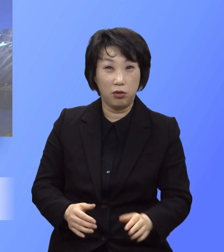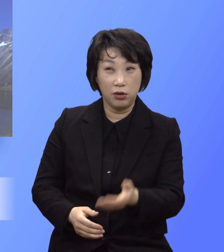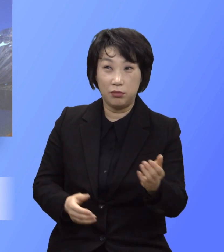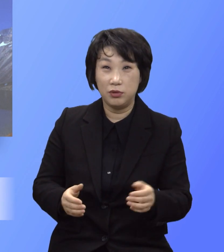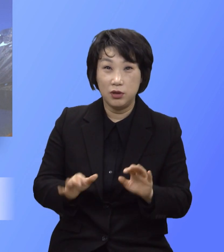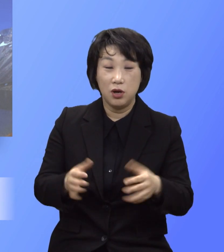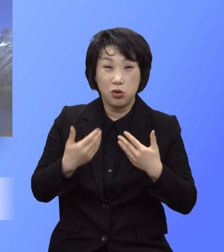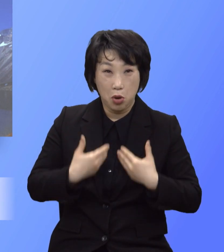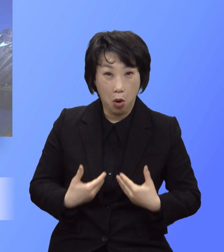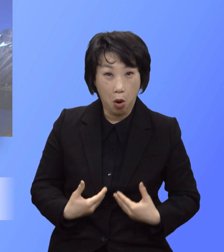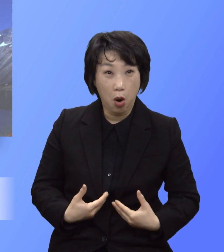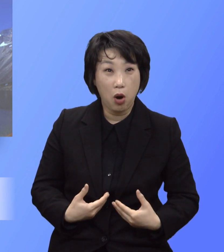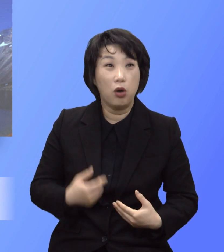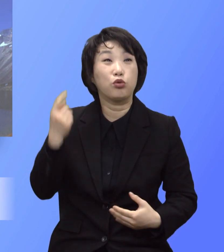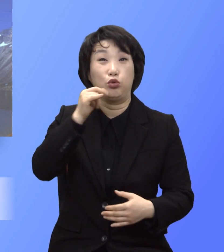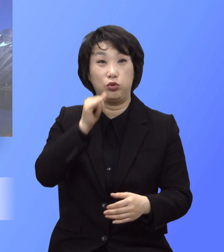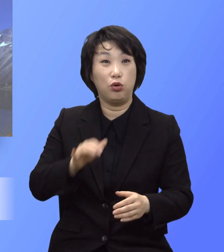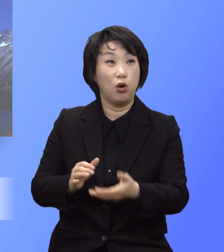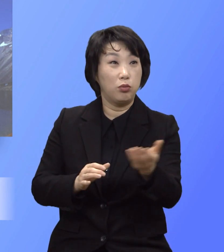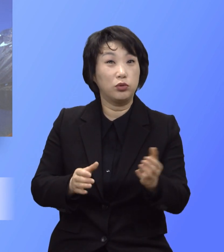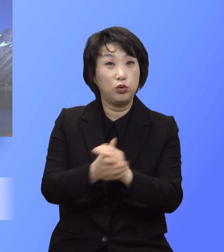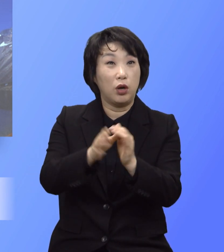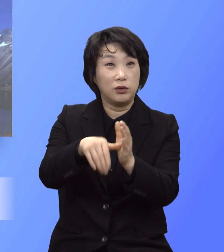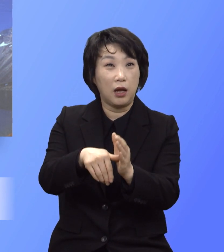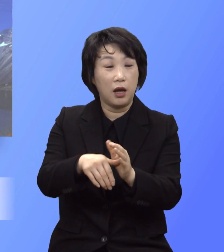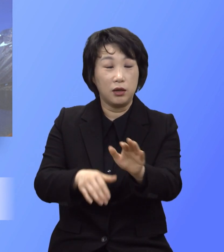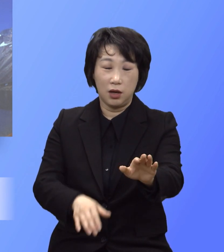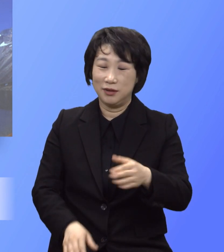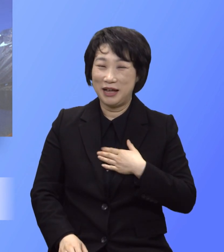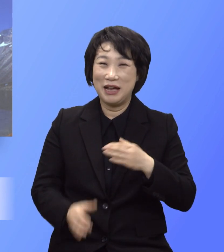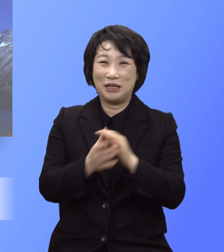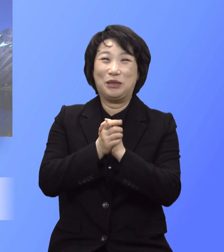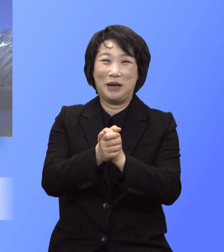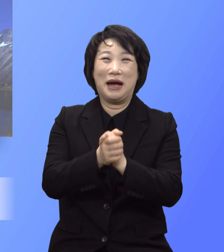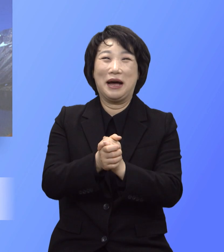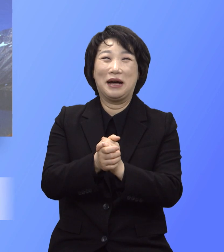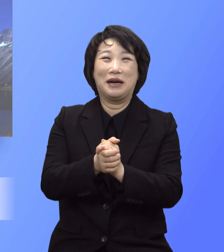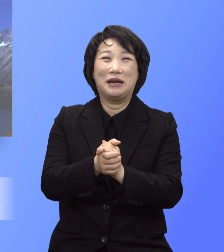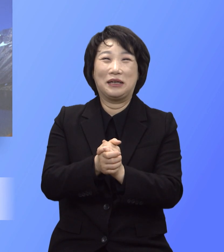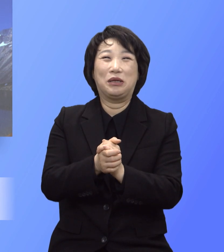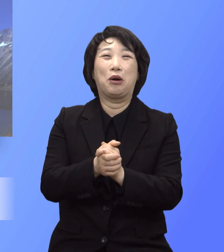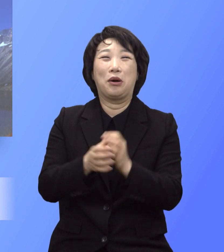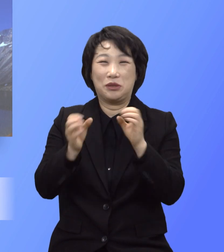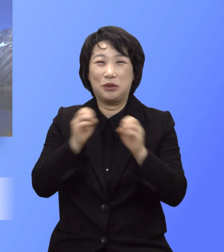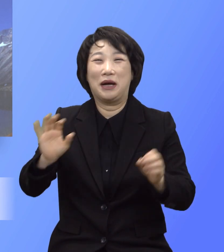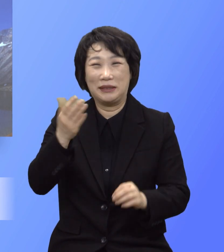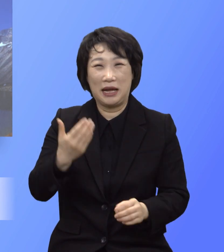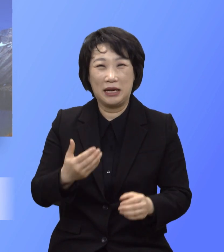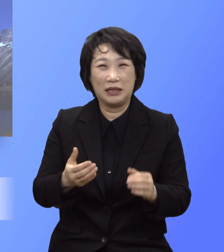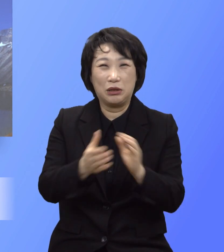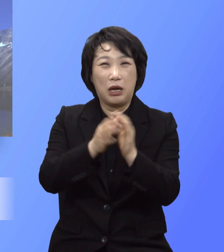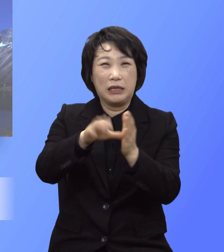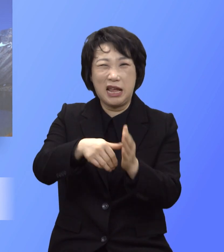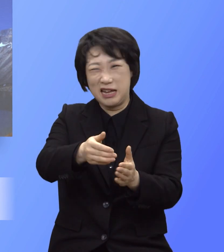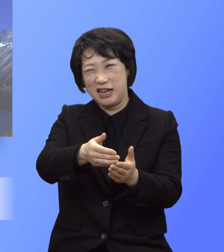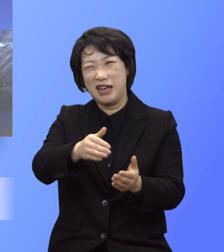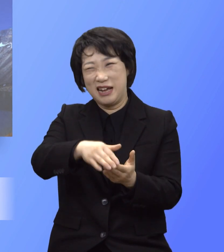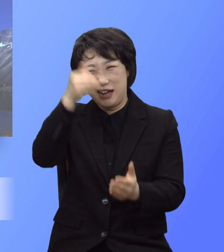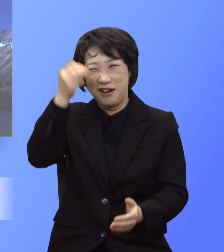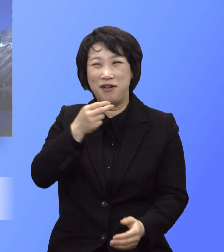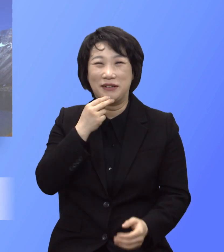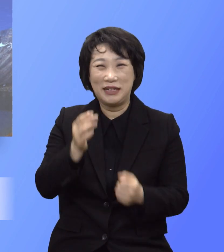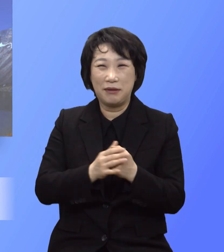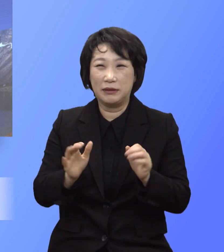조용히 듣습니다. 기도할 때 그 시간에 조용히. 그것도 기도로 다 전도해. 기도로 이제. 기도할 때는 안 덤비니까. 아,